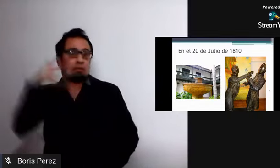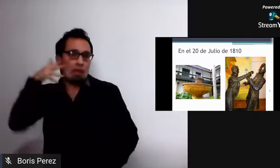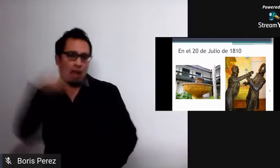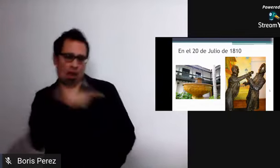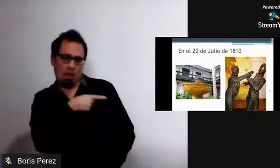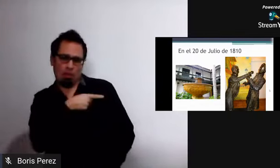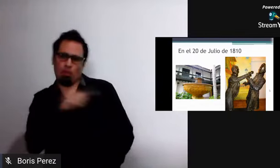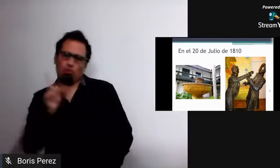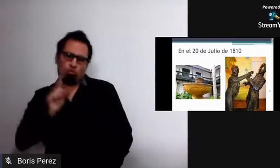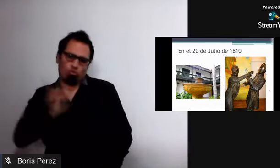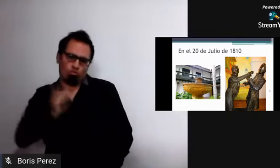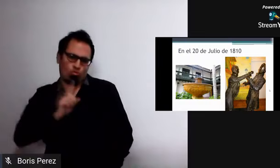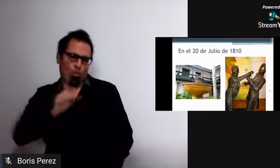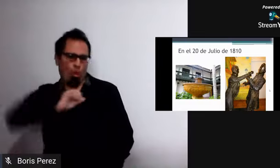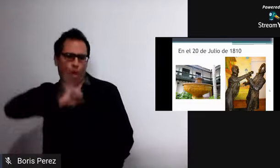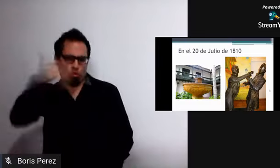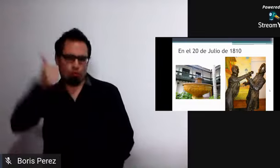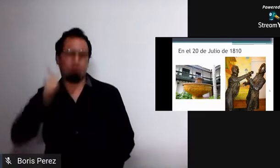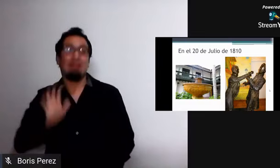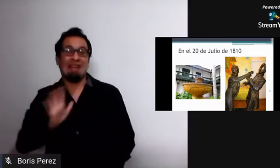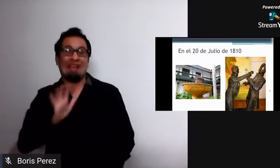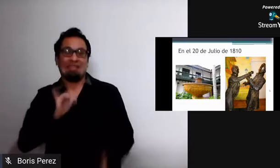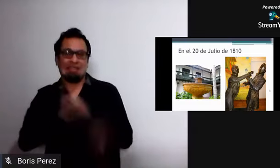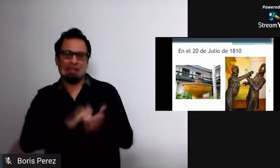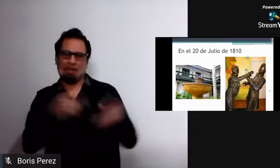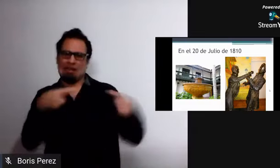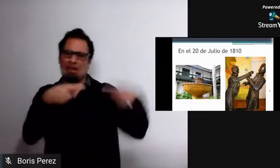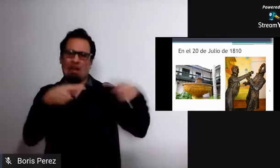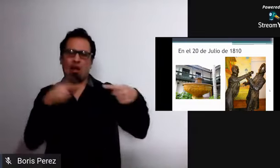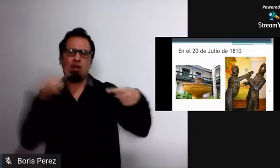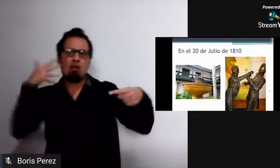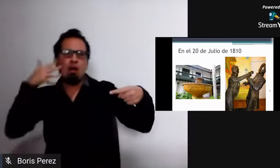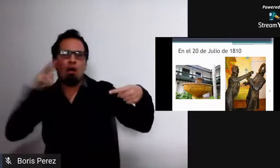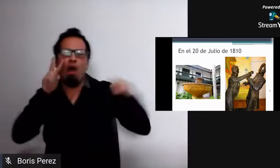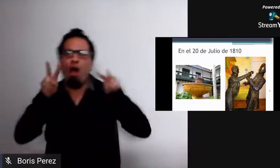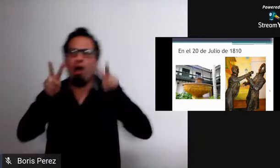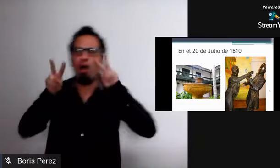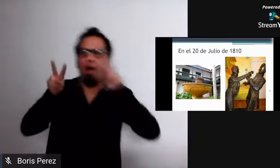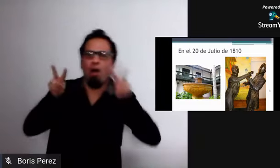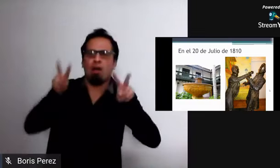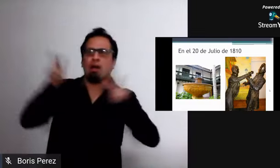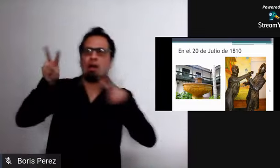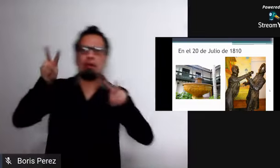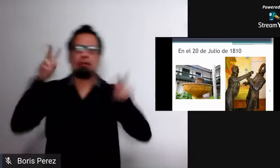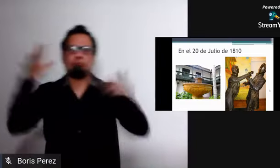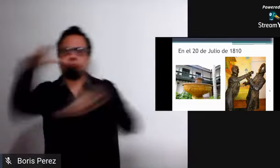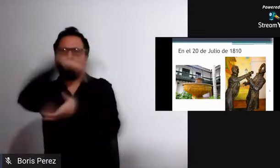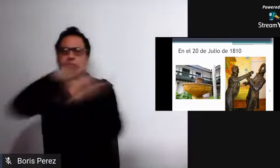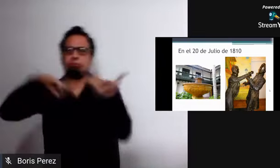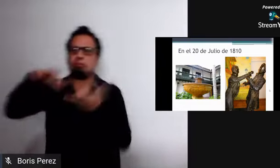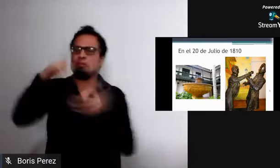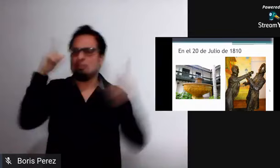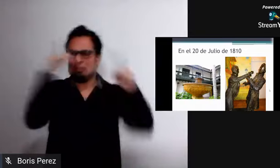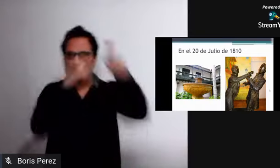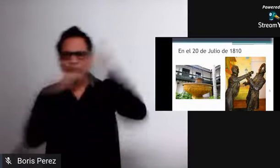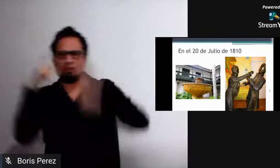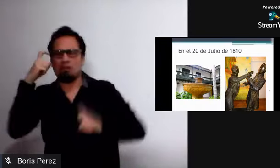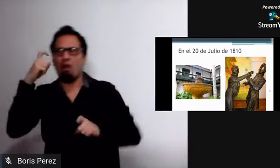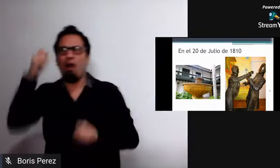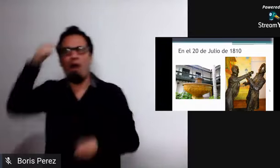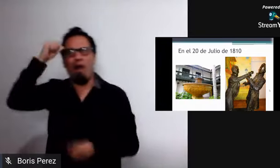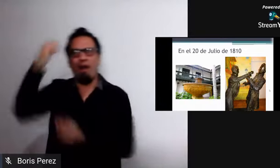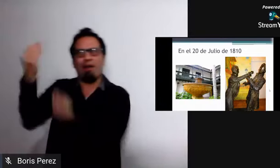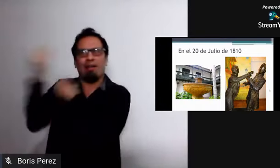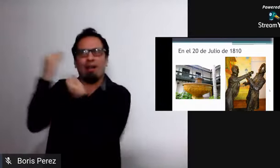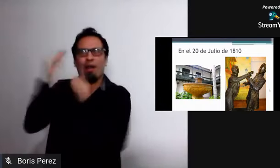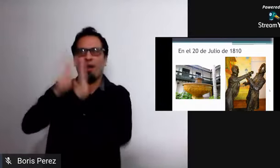que estaba ocurriendo acá en América. Obviamente en la fotografía no estamos hablando de que él estaba participando de ese